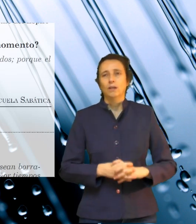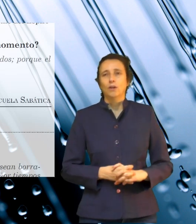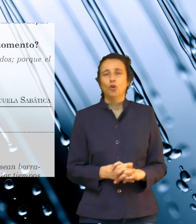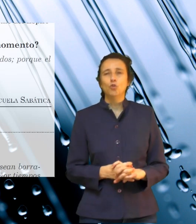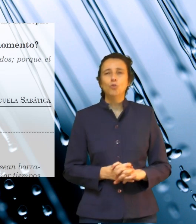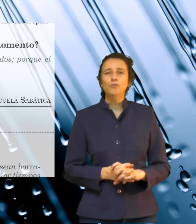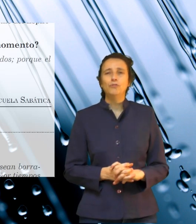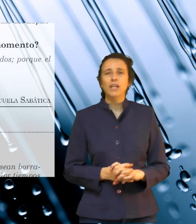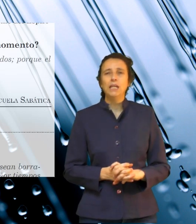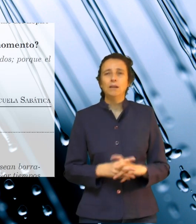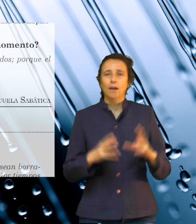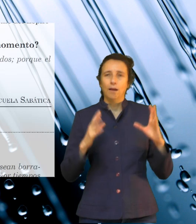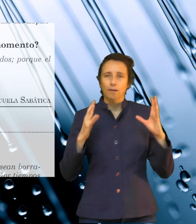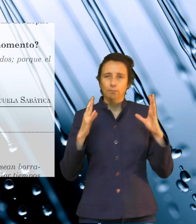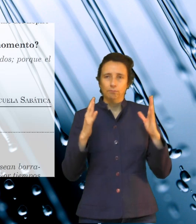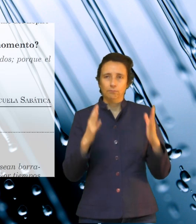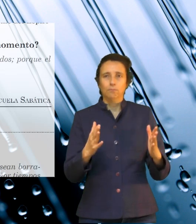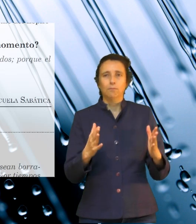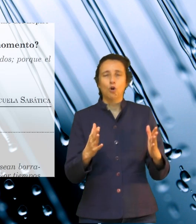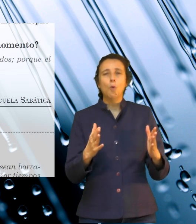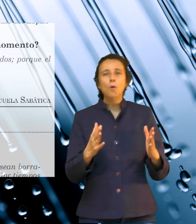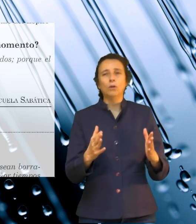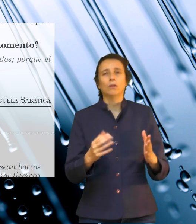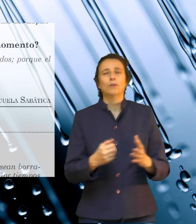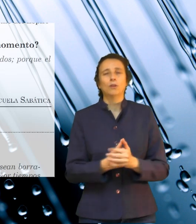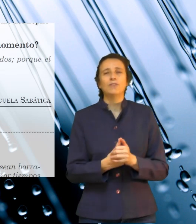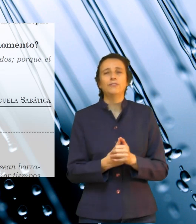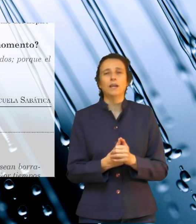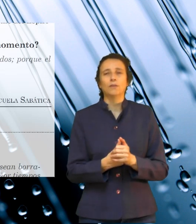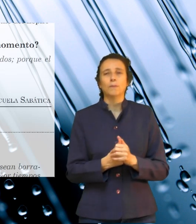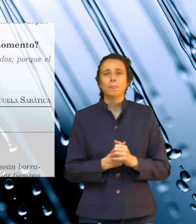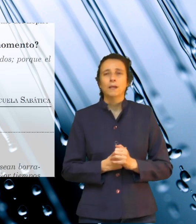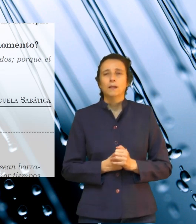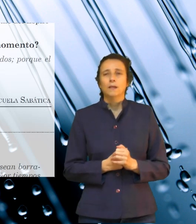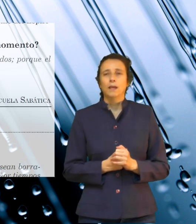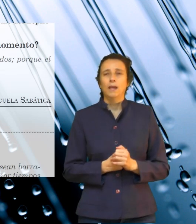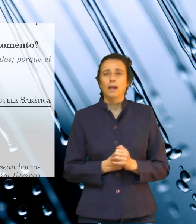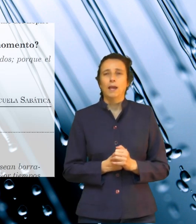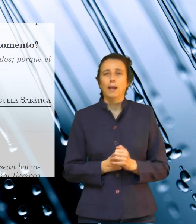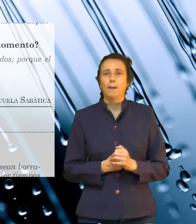coordinación con un fin común con el cielo,